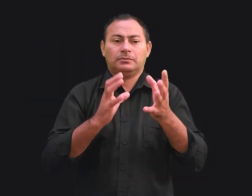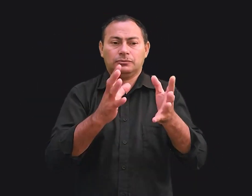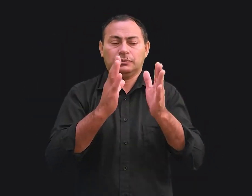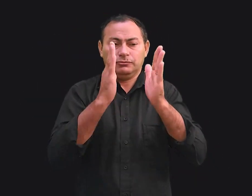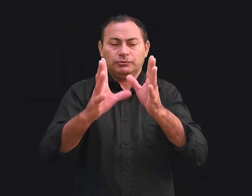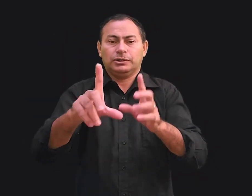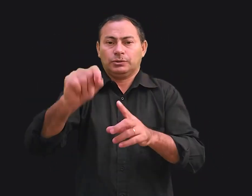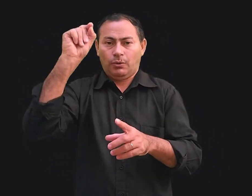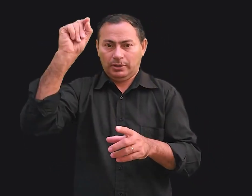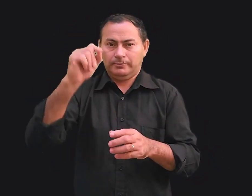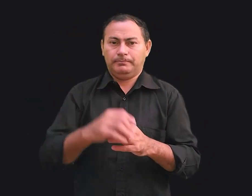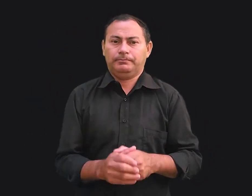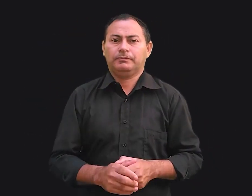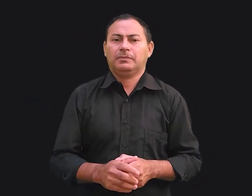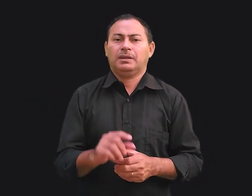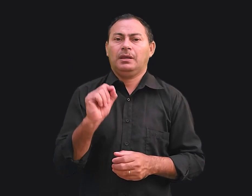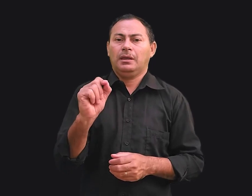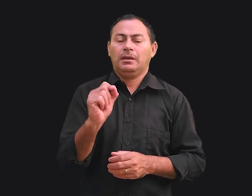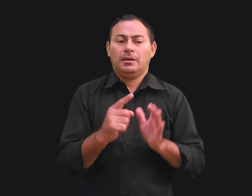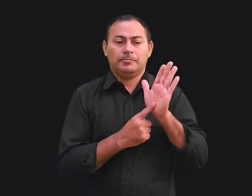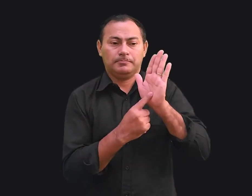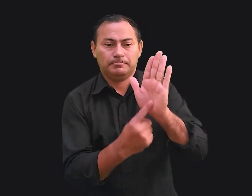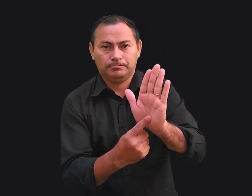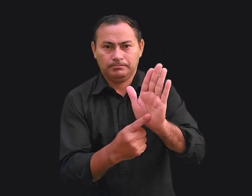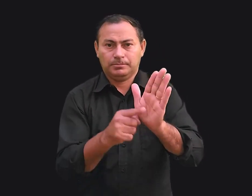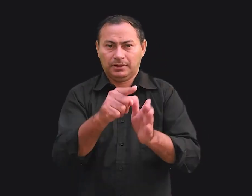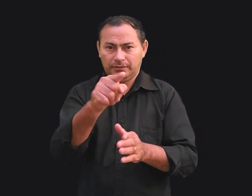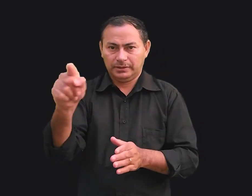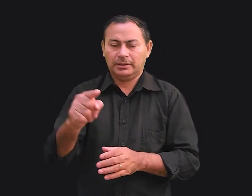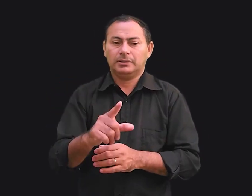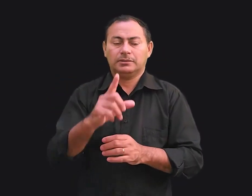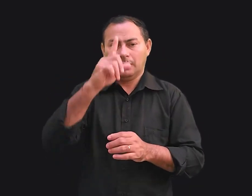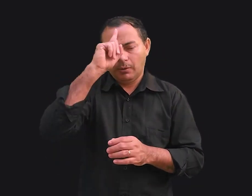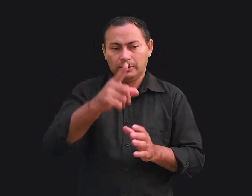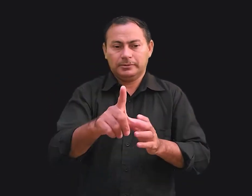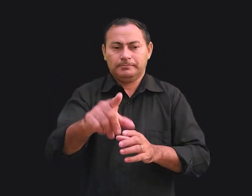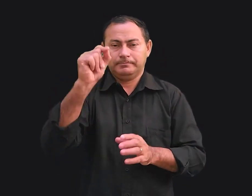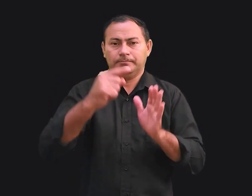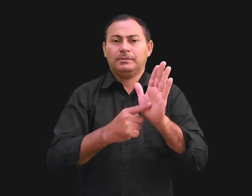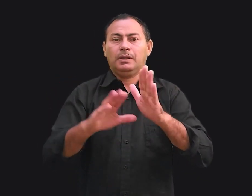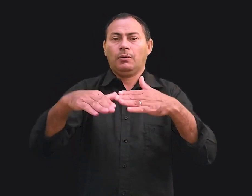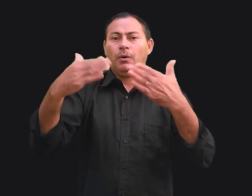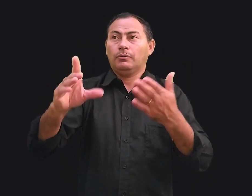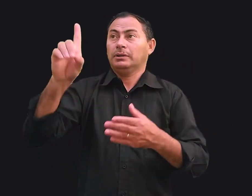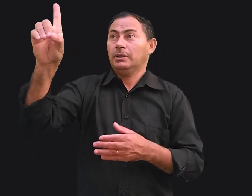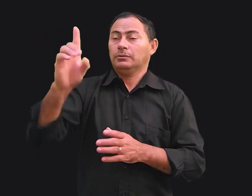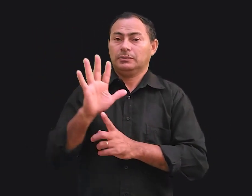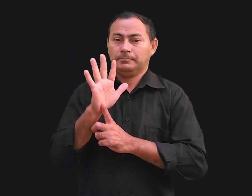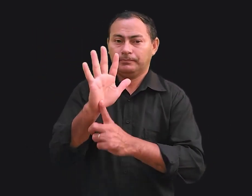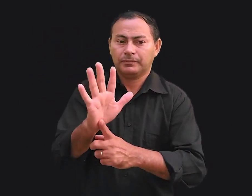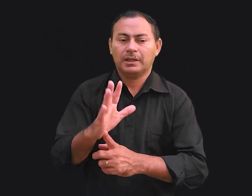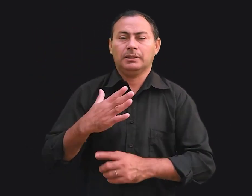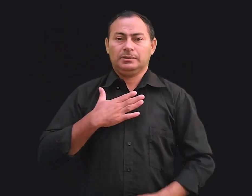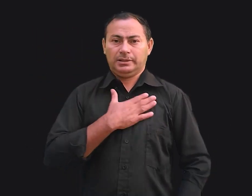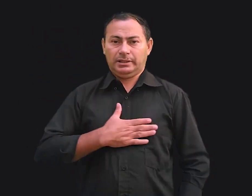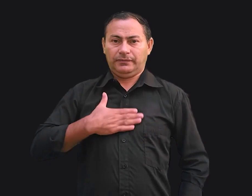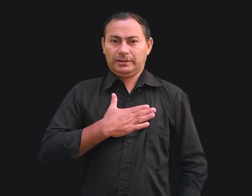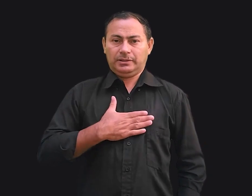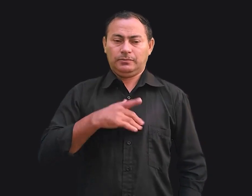de prioridade que apresentei para você. Essa ordem de prioridade na qual Deus as apresenta satisfaz